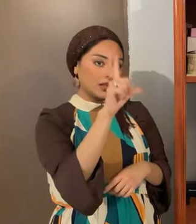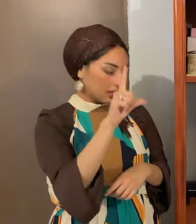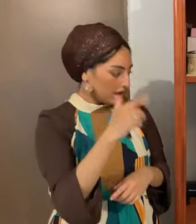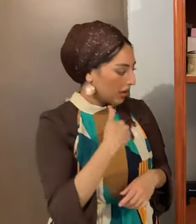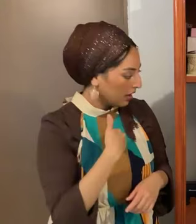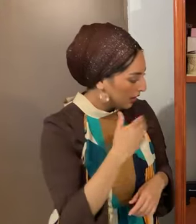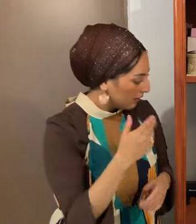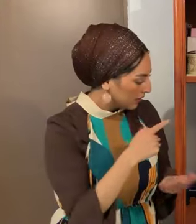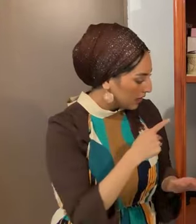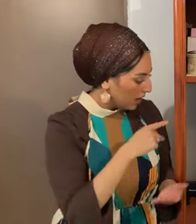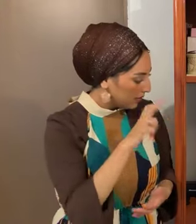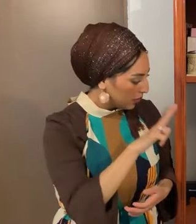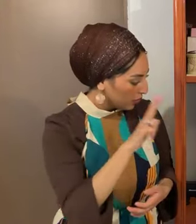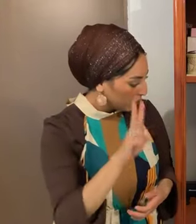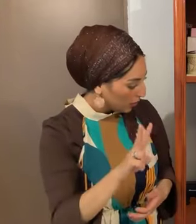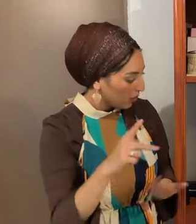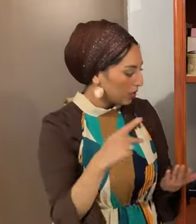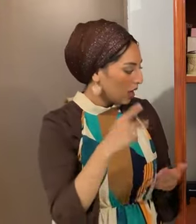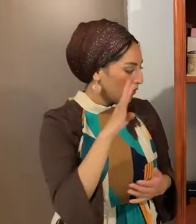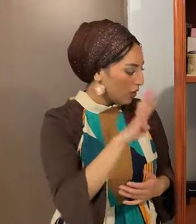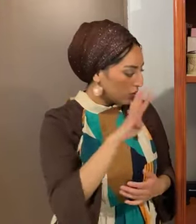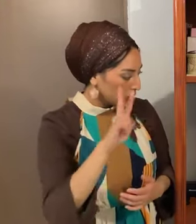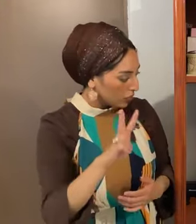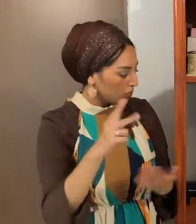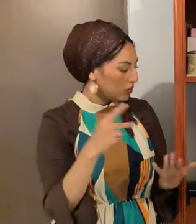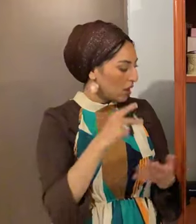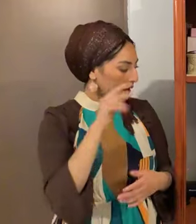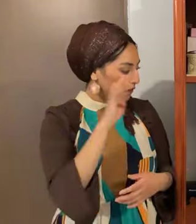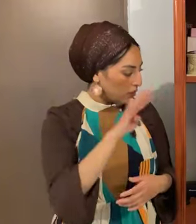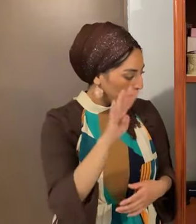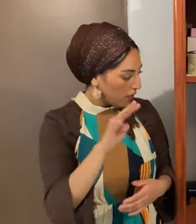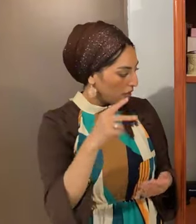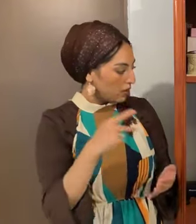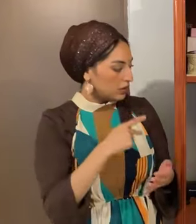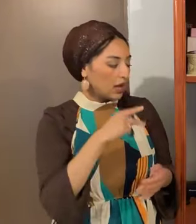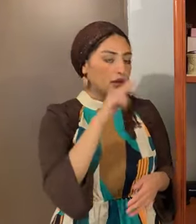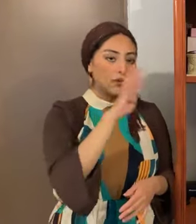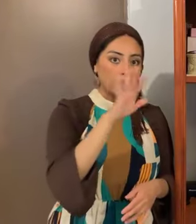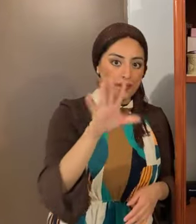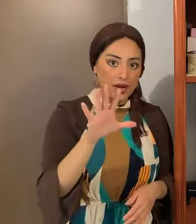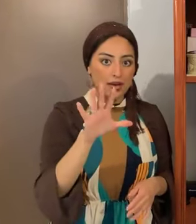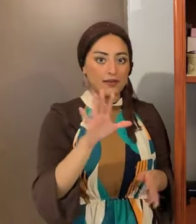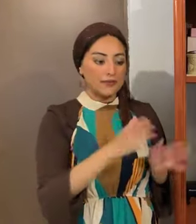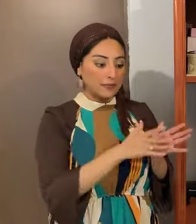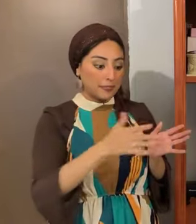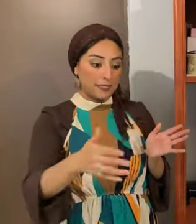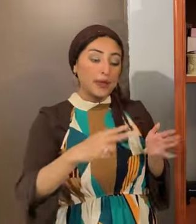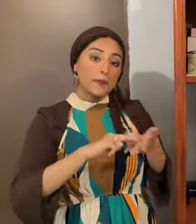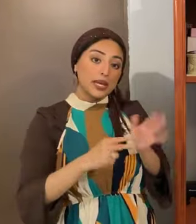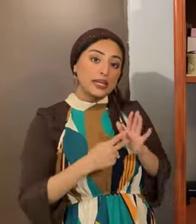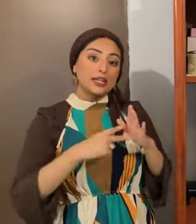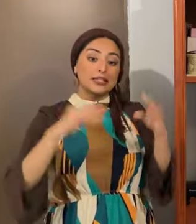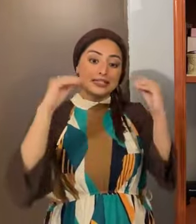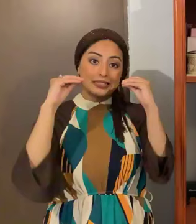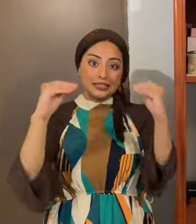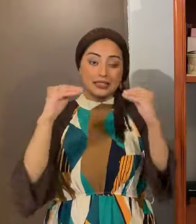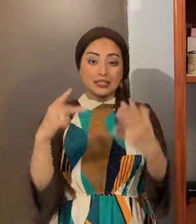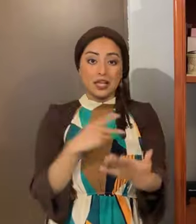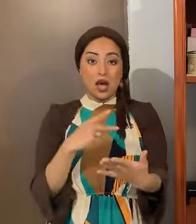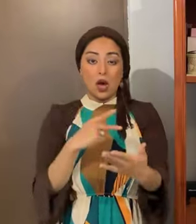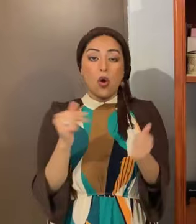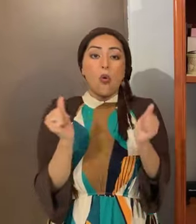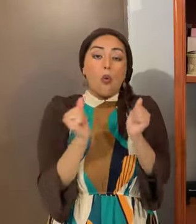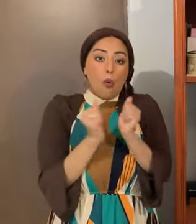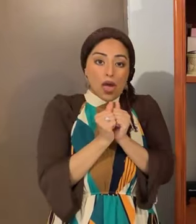etc. Son varios los salmos que indican que tiene masquil, es decir, que son enseñanzas